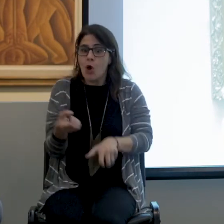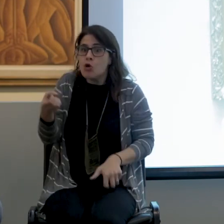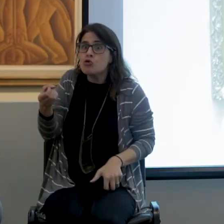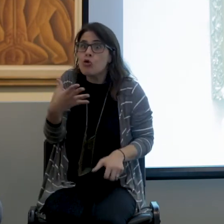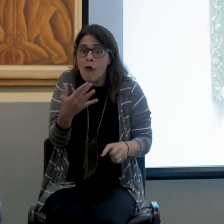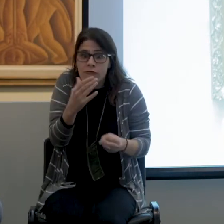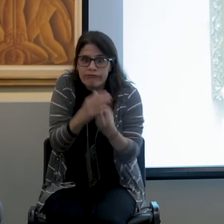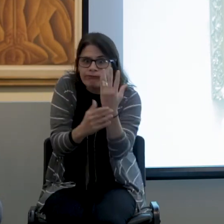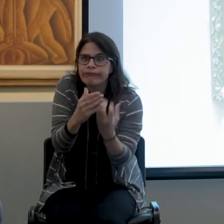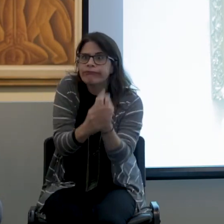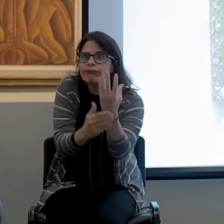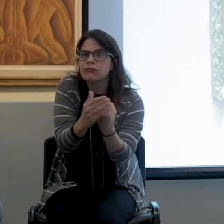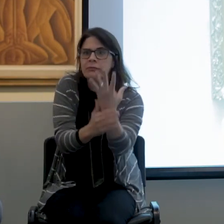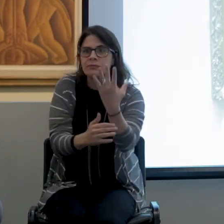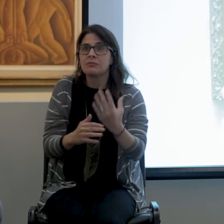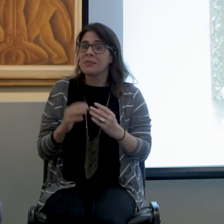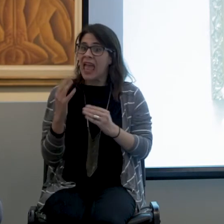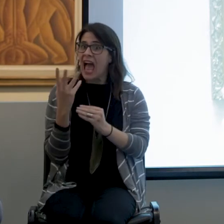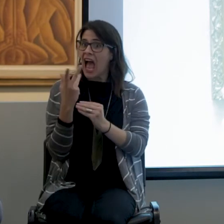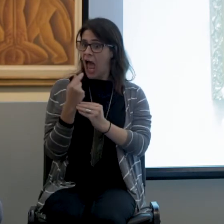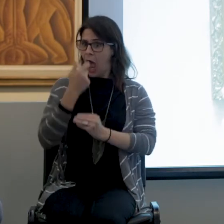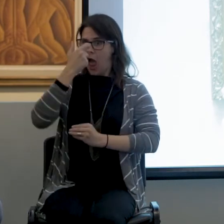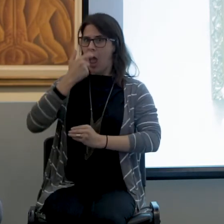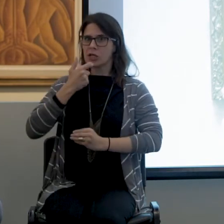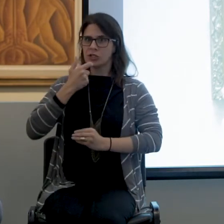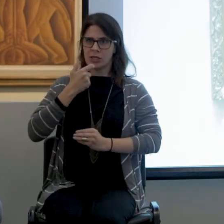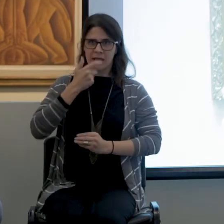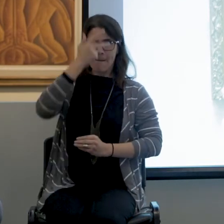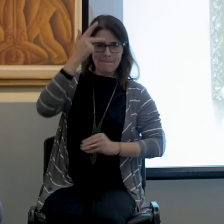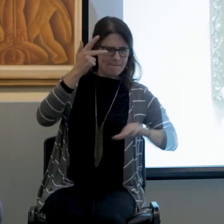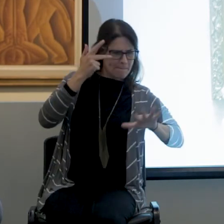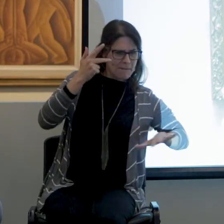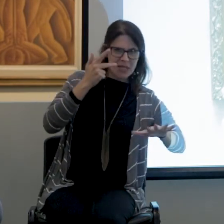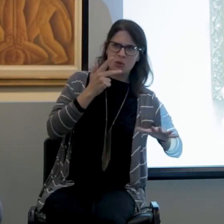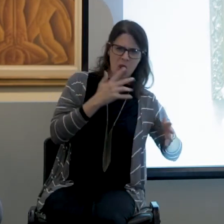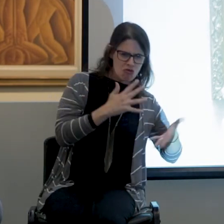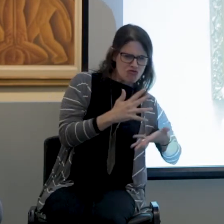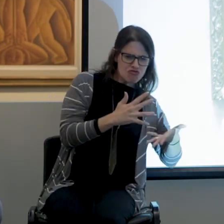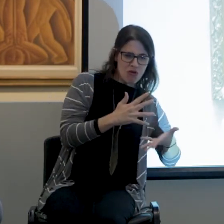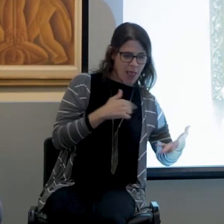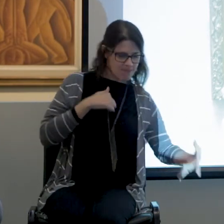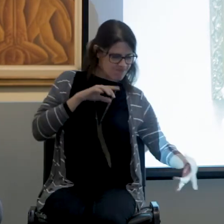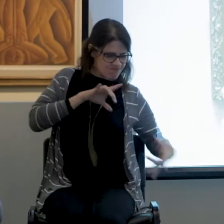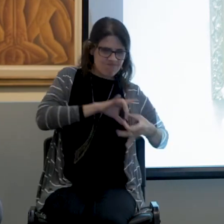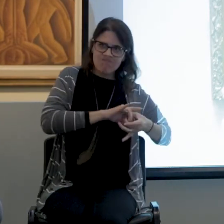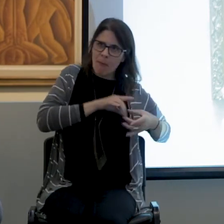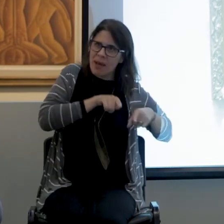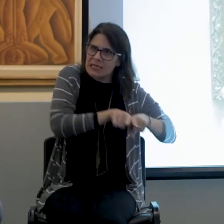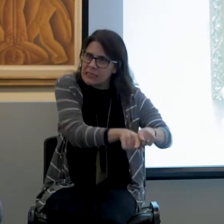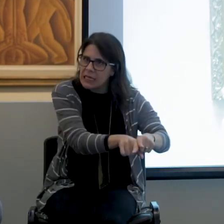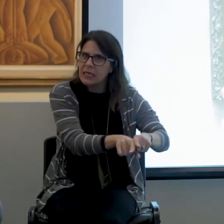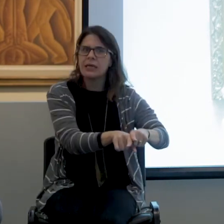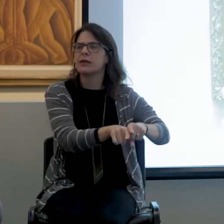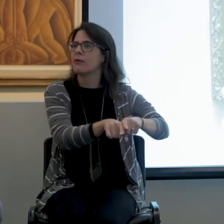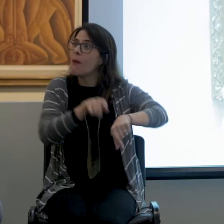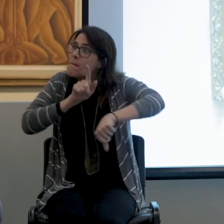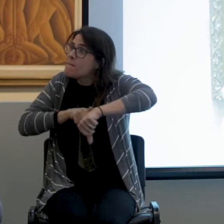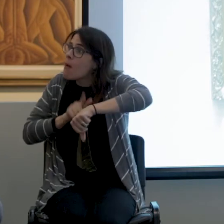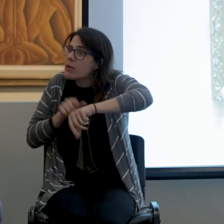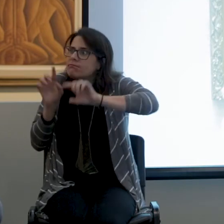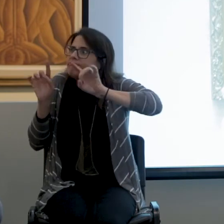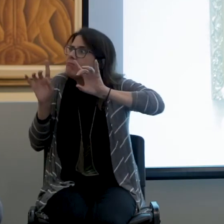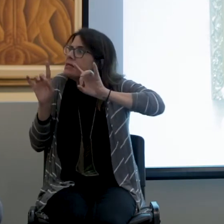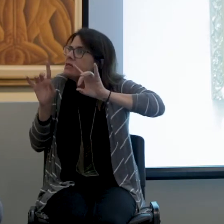com eles tentar construir um novo mundo, isso aqui, um momento único, raro, preciosíssimo, que fez 100 anos no